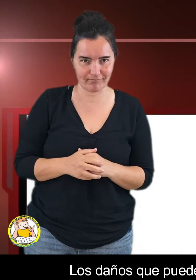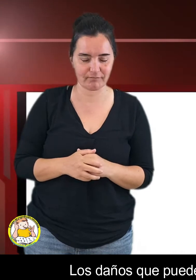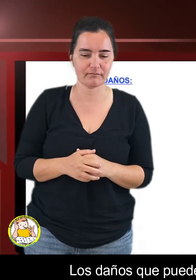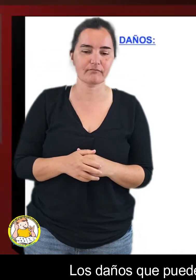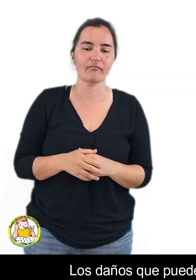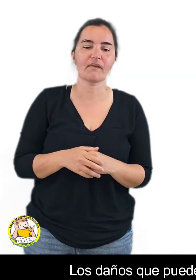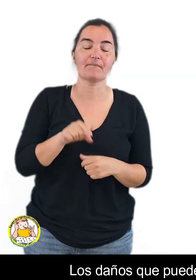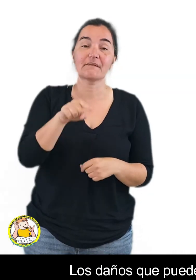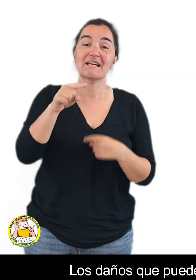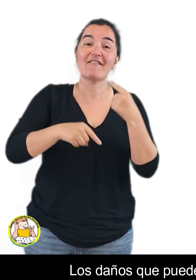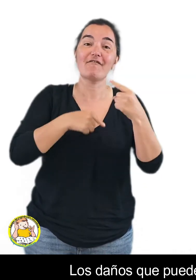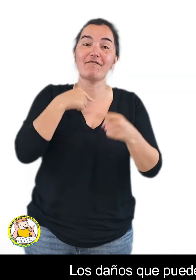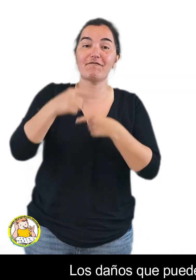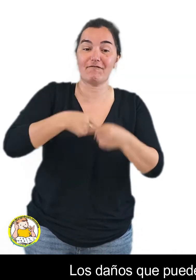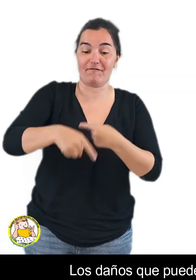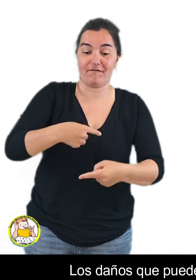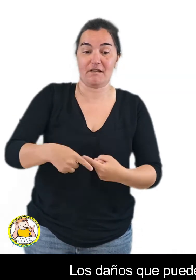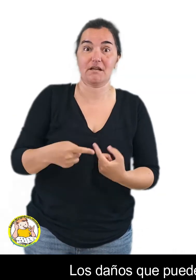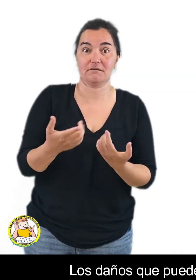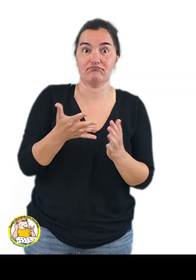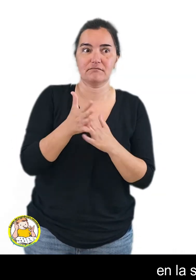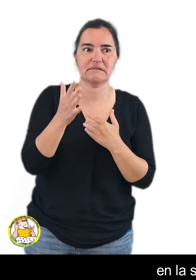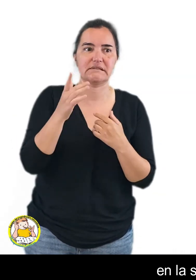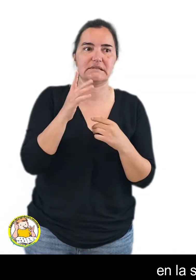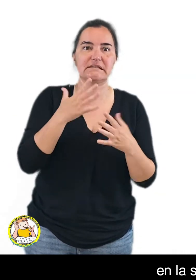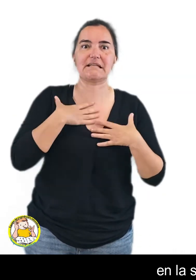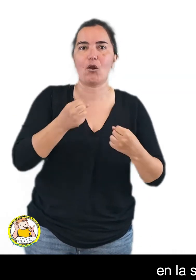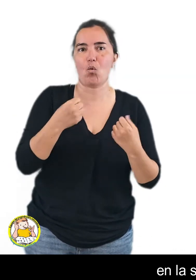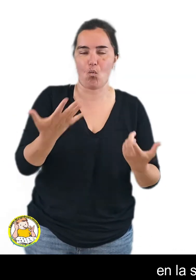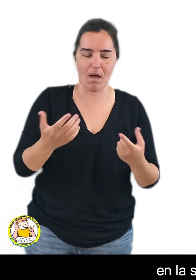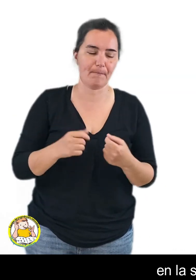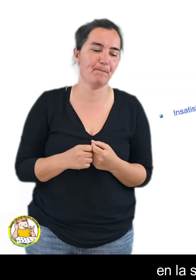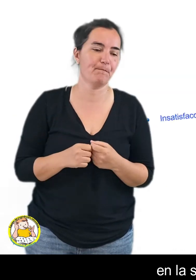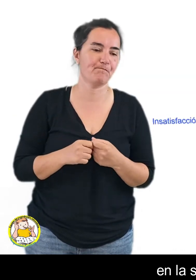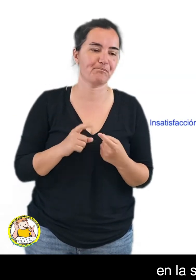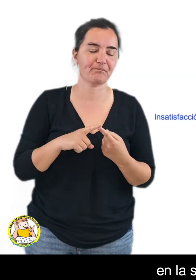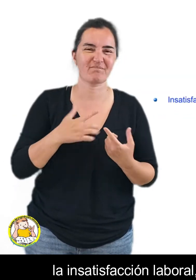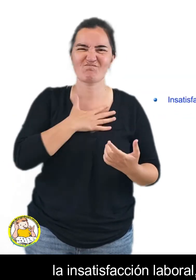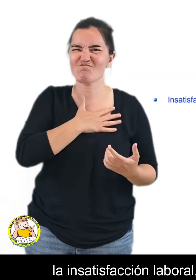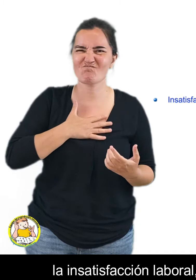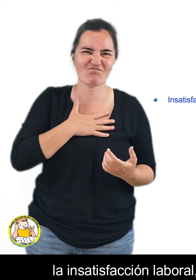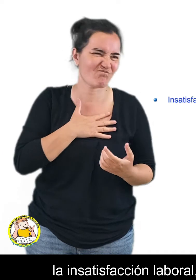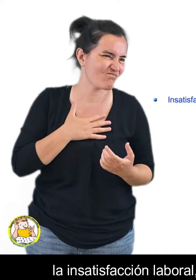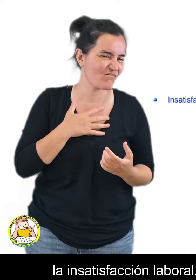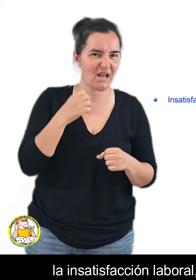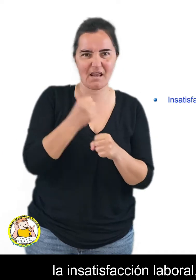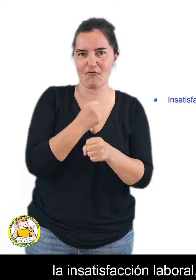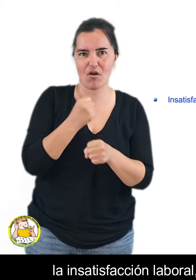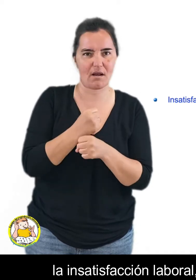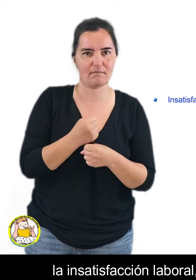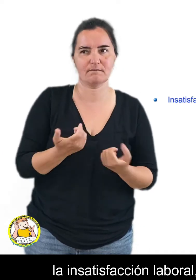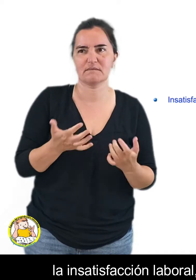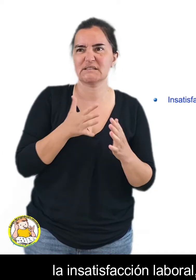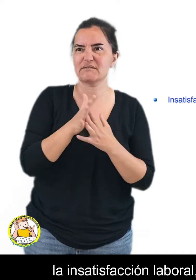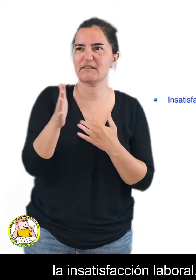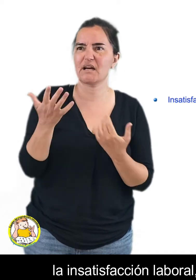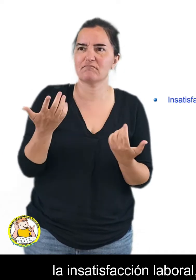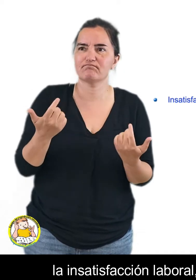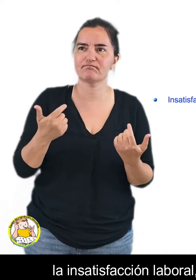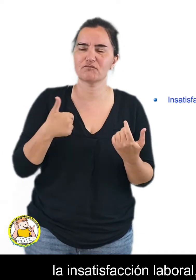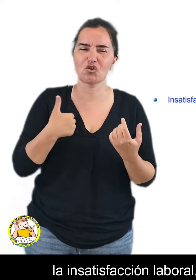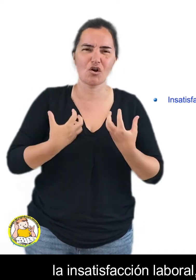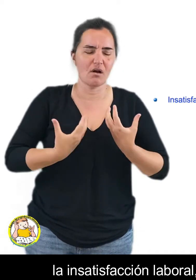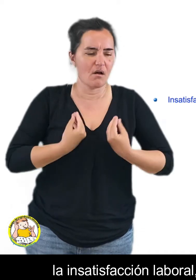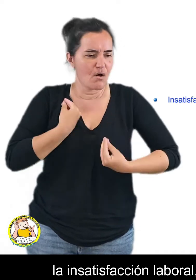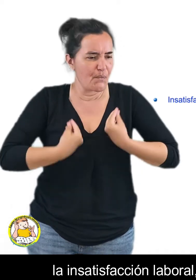Los daños que pueden ocasionar los factores psicosociales en la salud del trabajador son la insatisfacción laboral, que